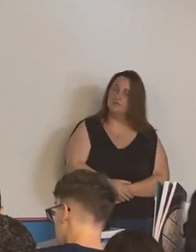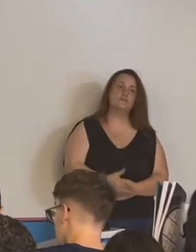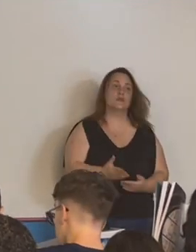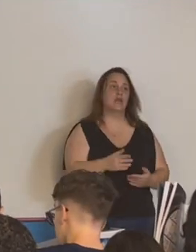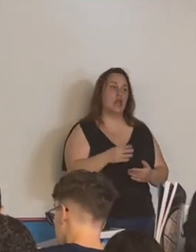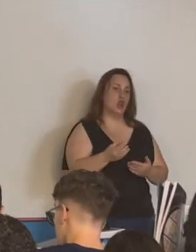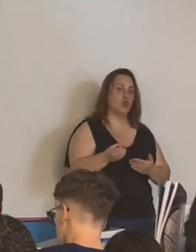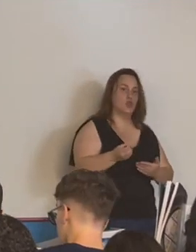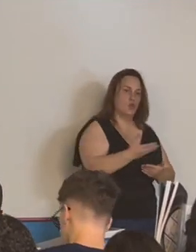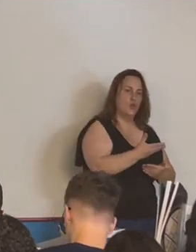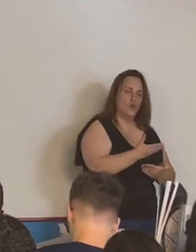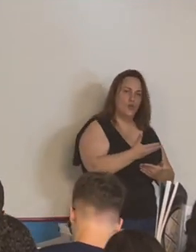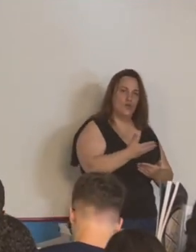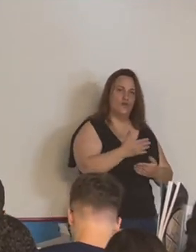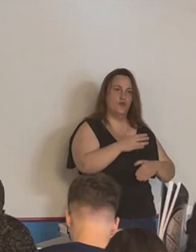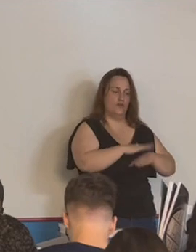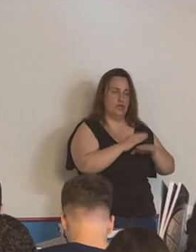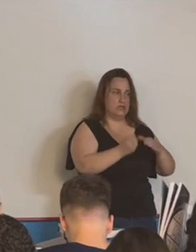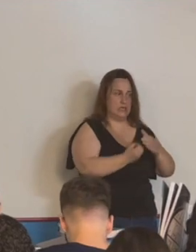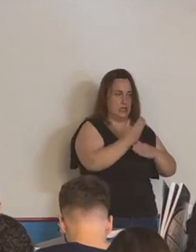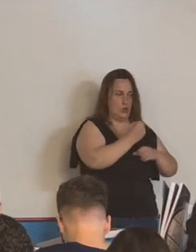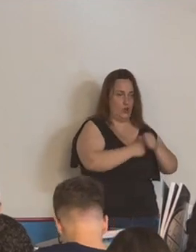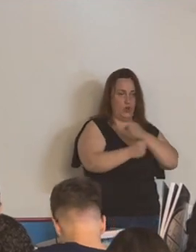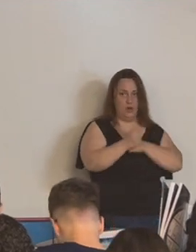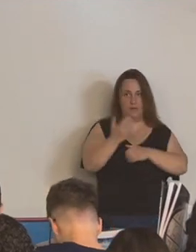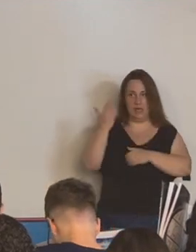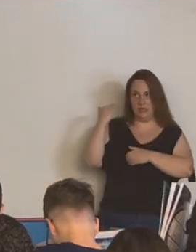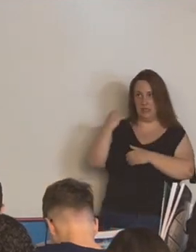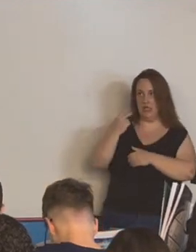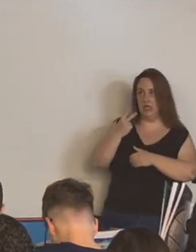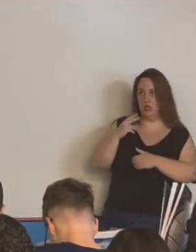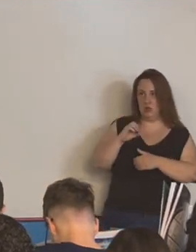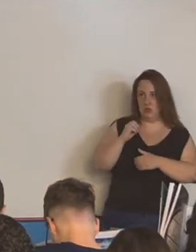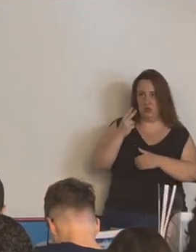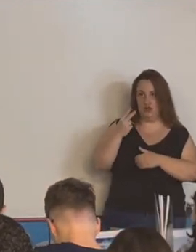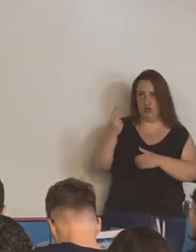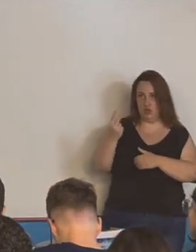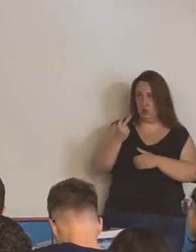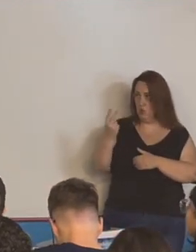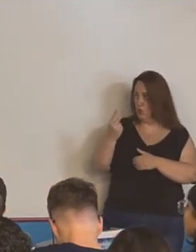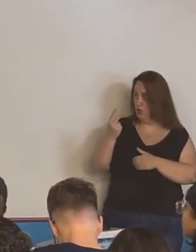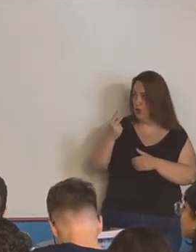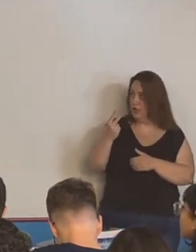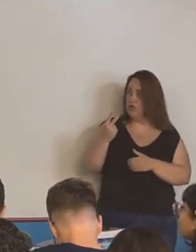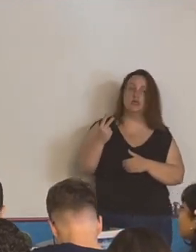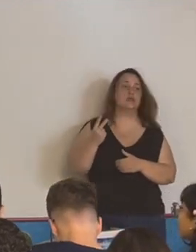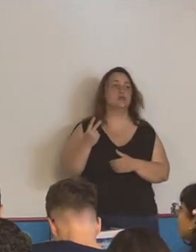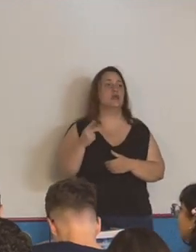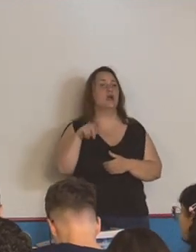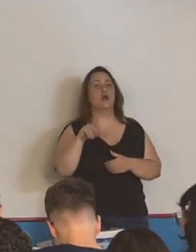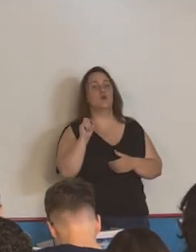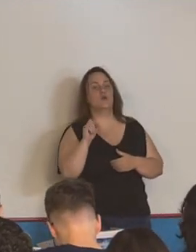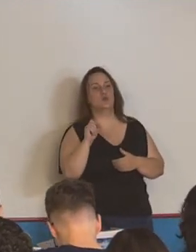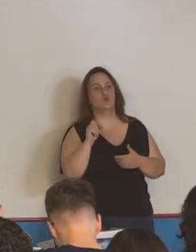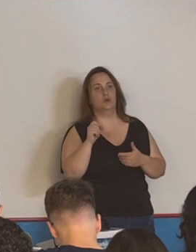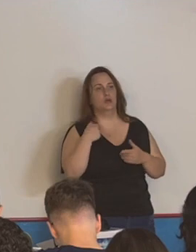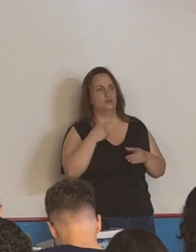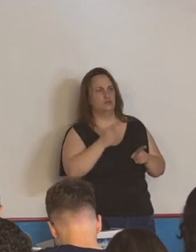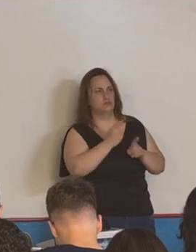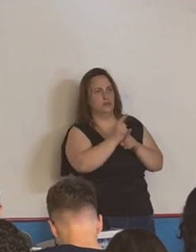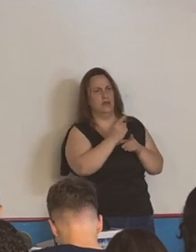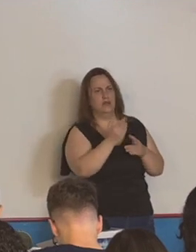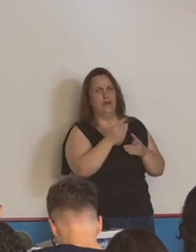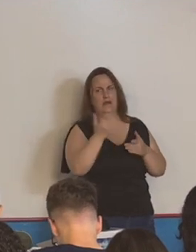uma série nova, né, que eu fiz para essa exposição do ano passado também, que eu pego uma cena, na maioria das